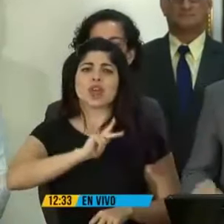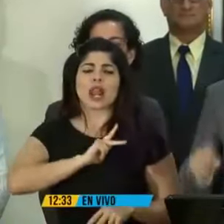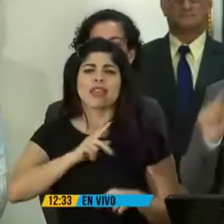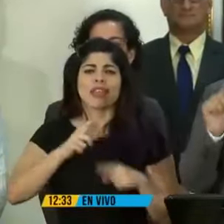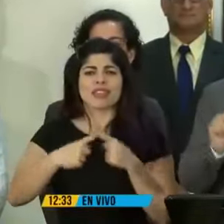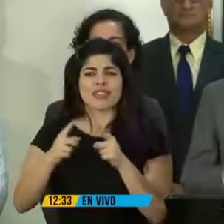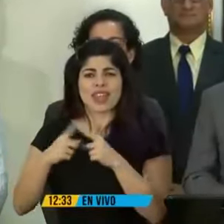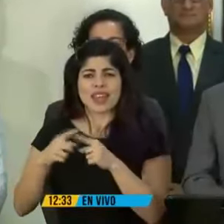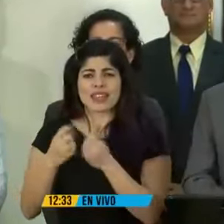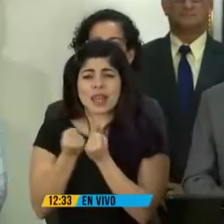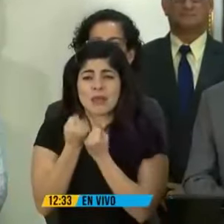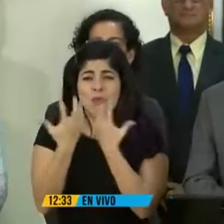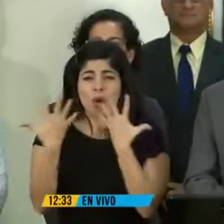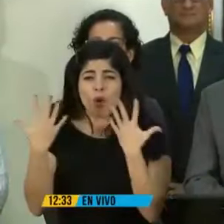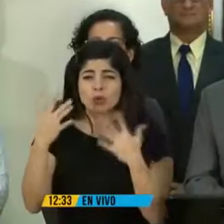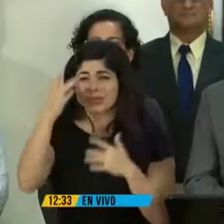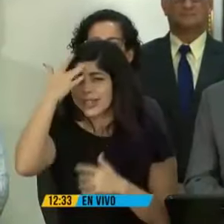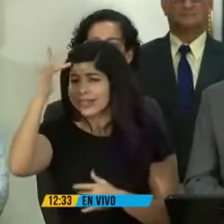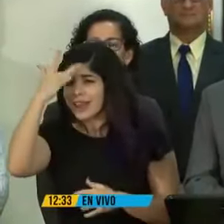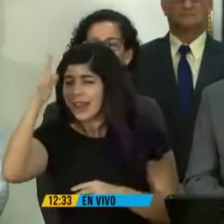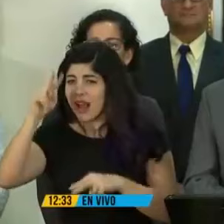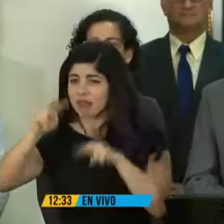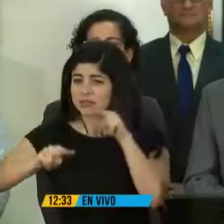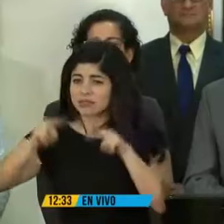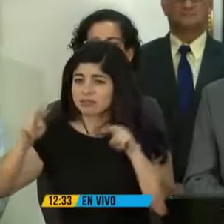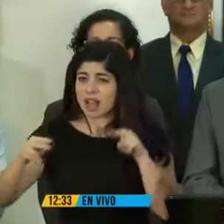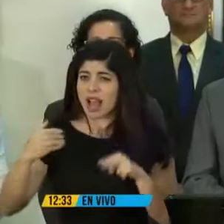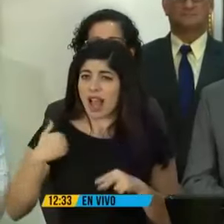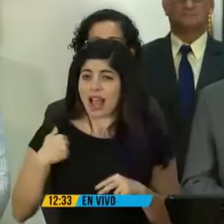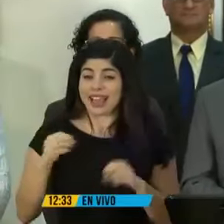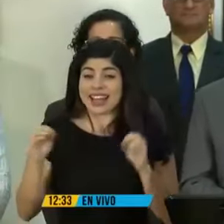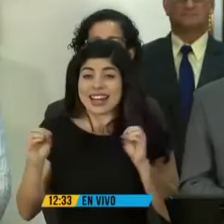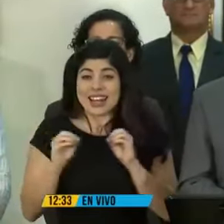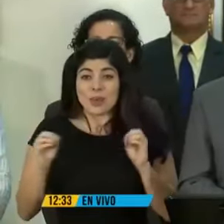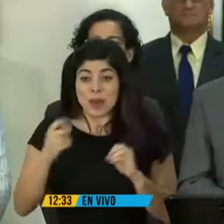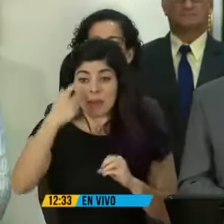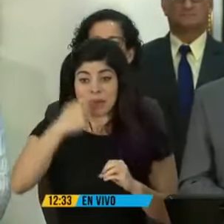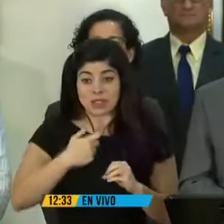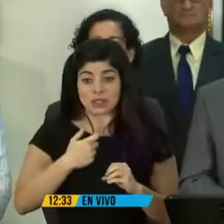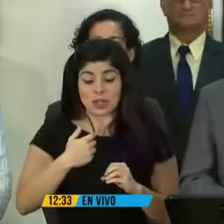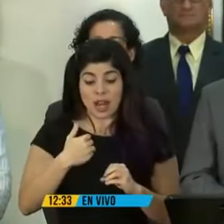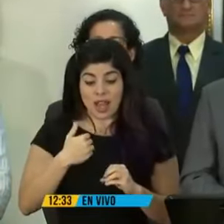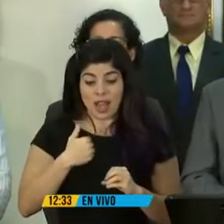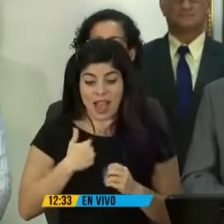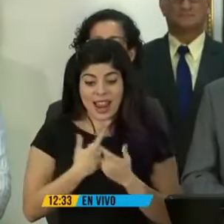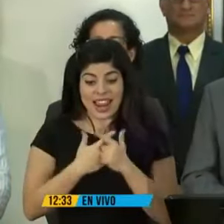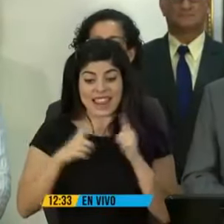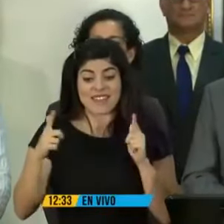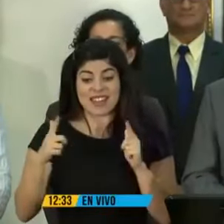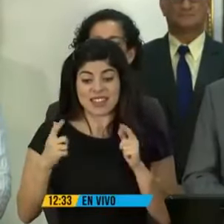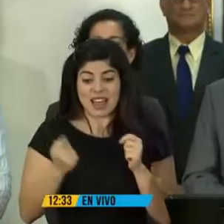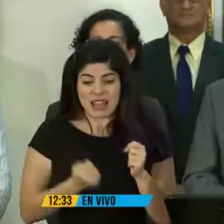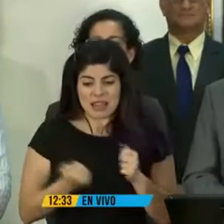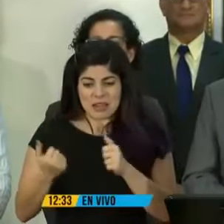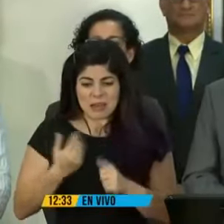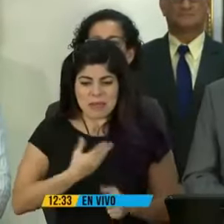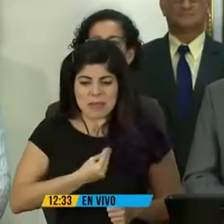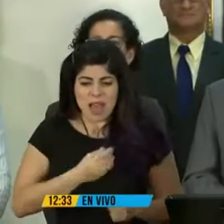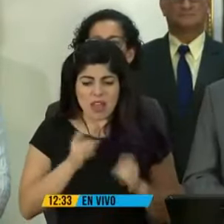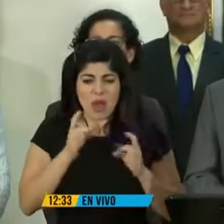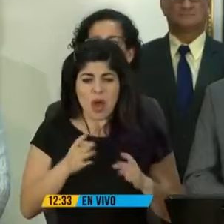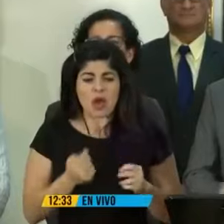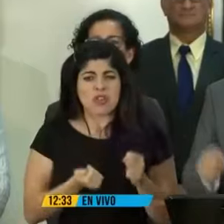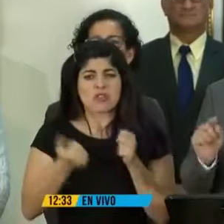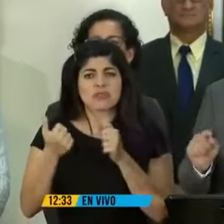y la multiplicidad de inteligencias, nadie que tenga la libertad de extirpar el miedo y el odio de su